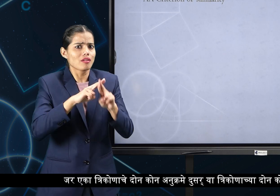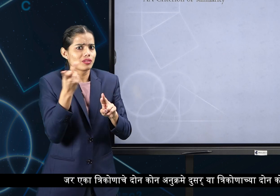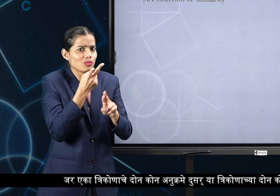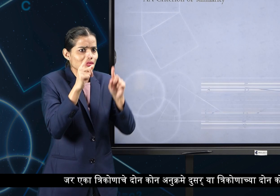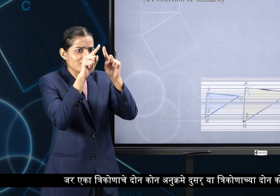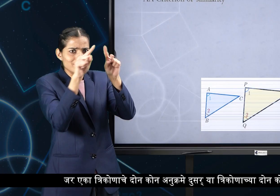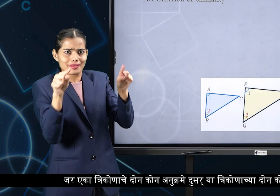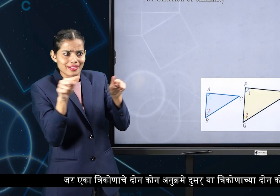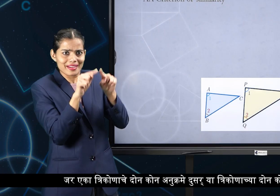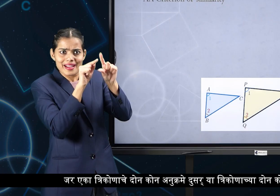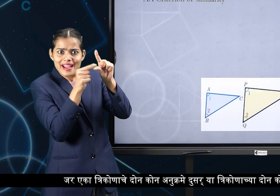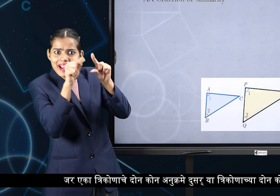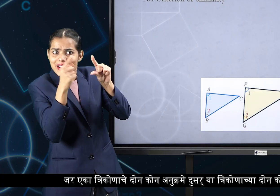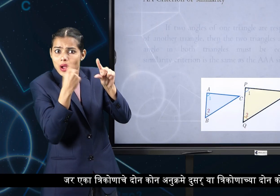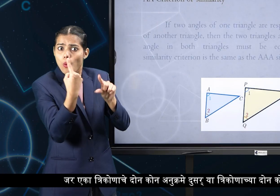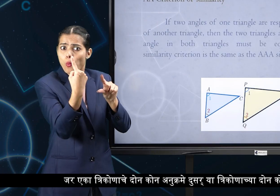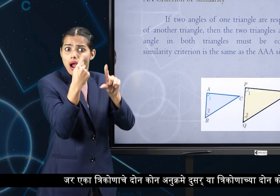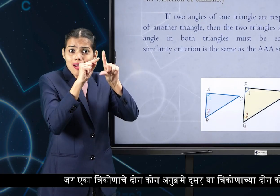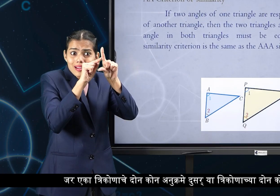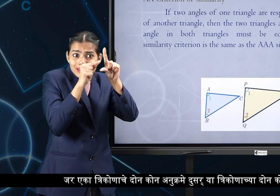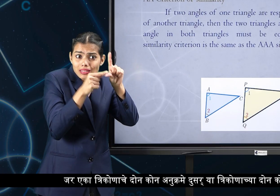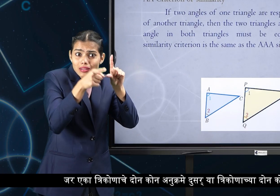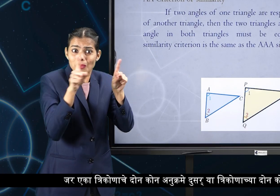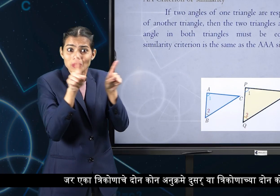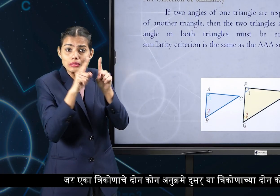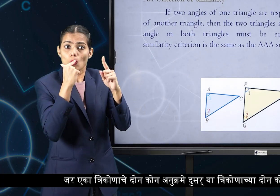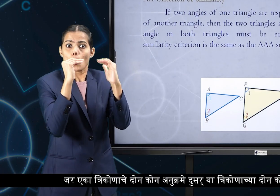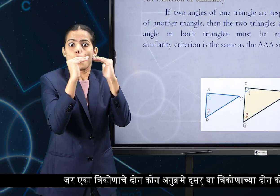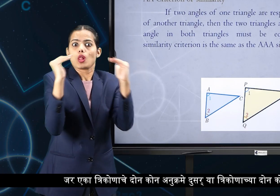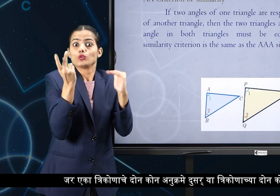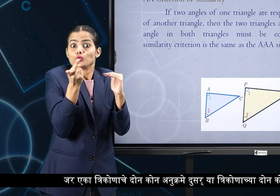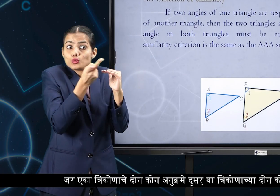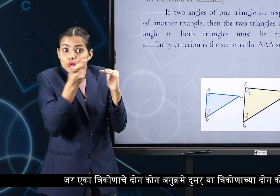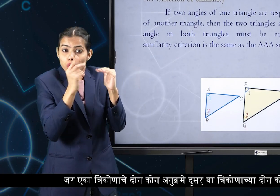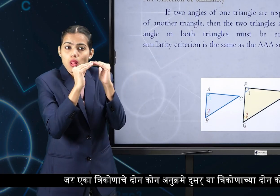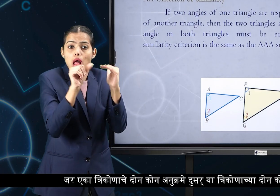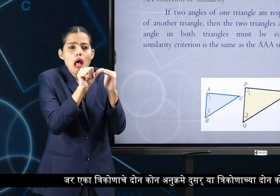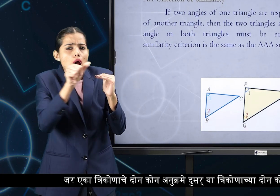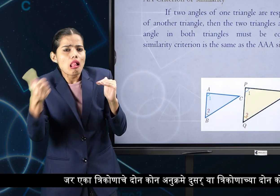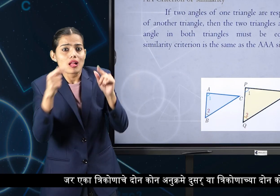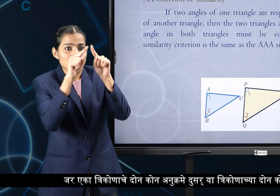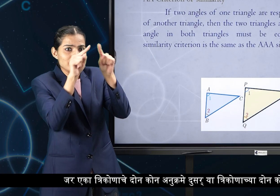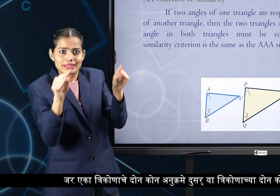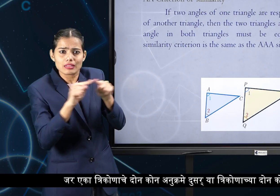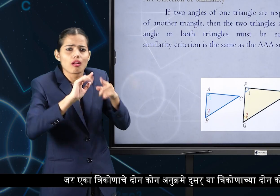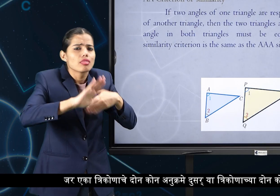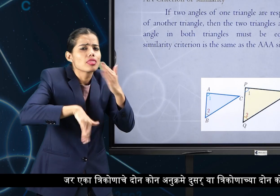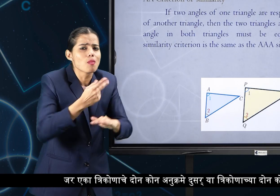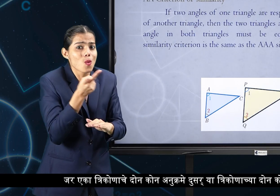जर एका त्रिकोणाचा दोन कोन अनुक्रमे दुसऱ्या त्रिकोणाचा दोन कोनांच्या बरोबर